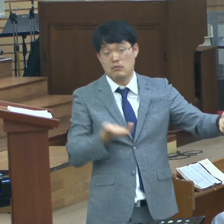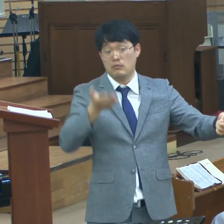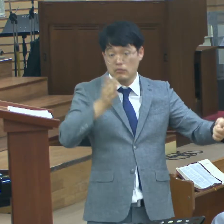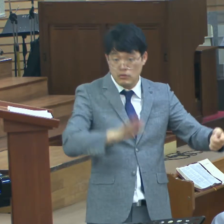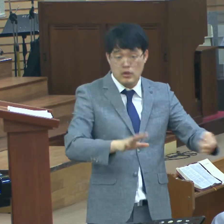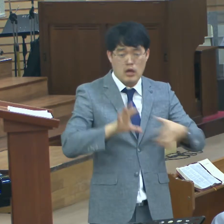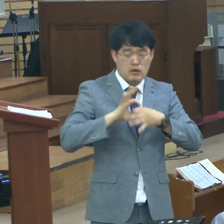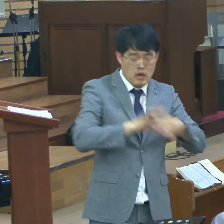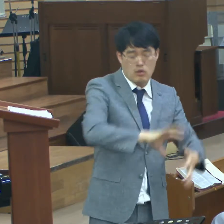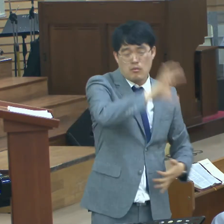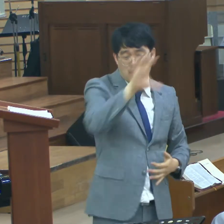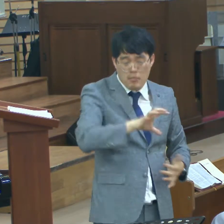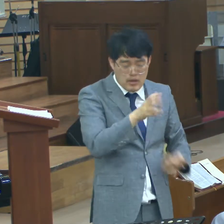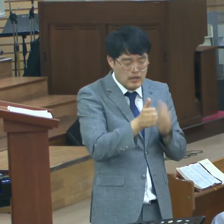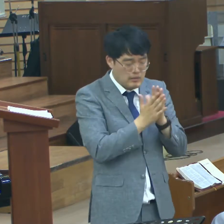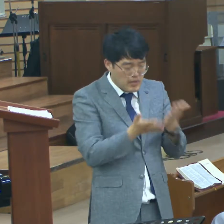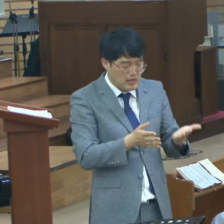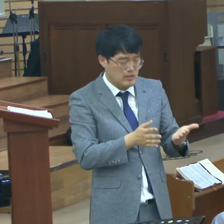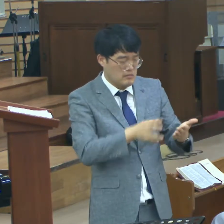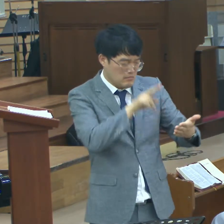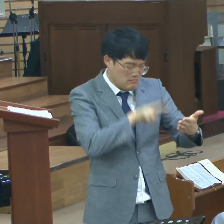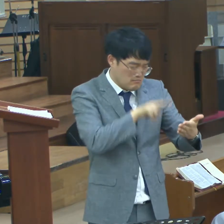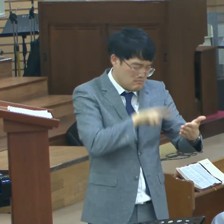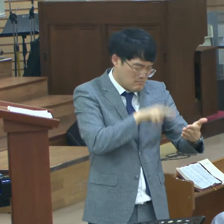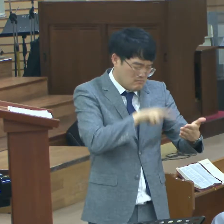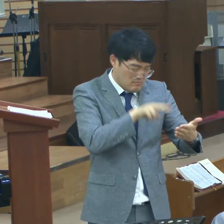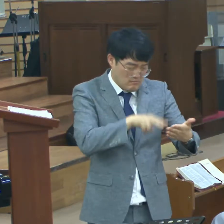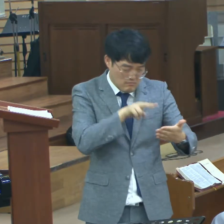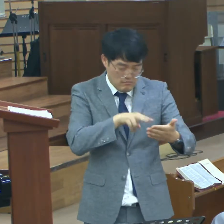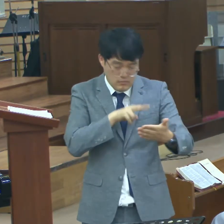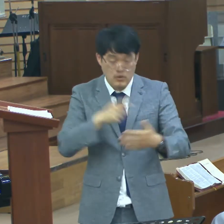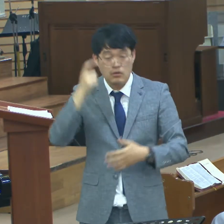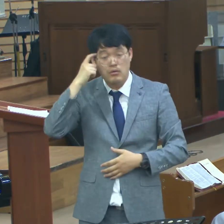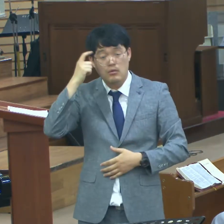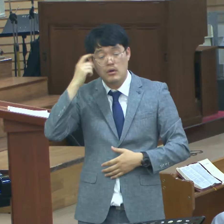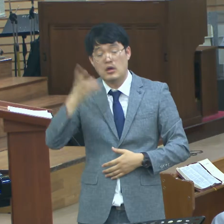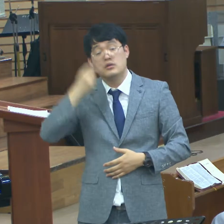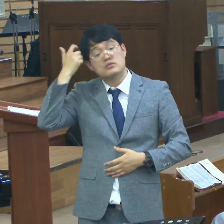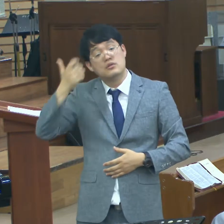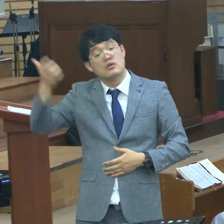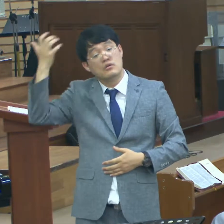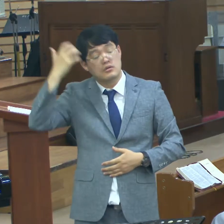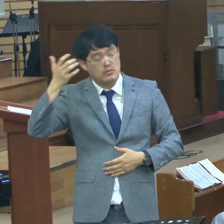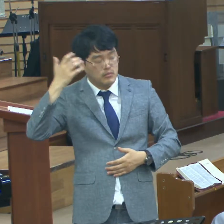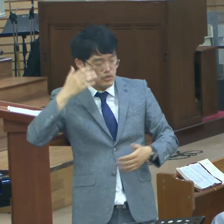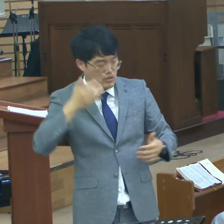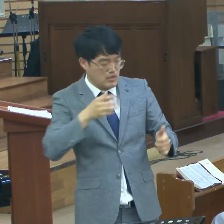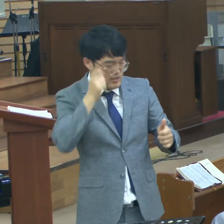반복해서 보는 이유는요, 이해가 성령이 깨닫게 해주시는, 깨닫게.